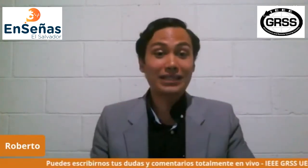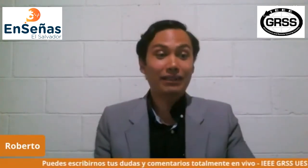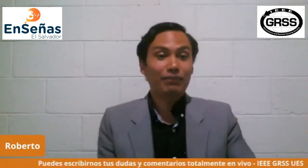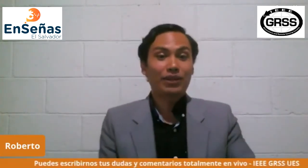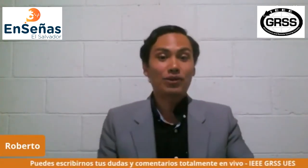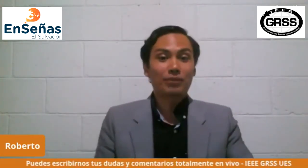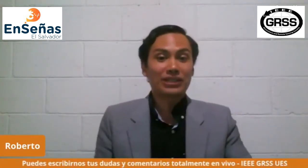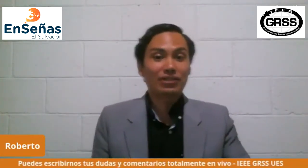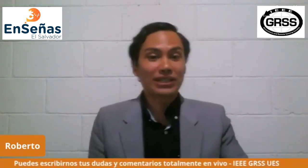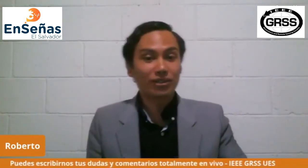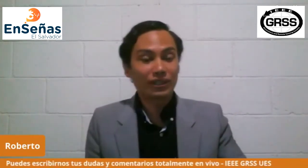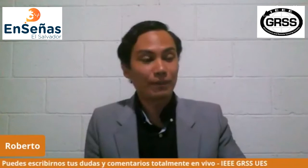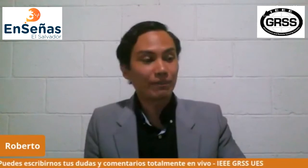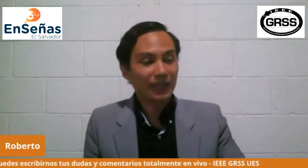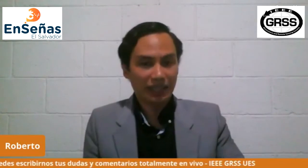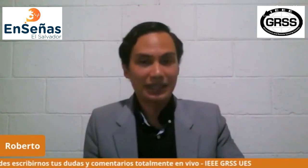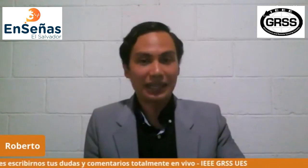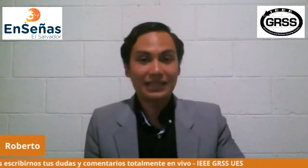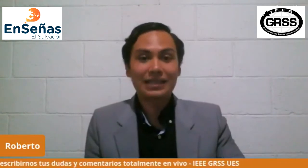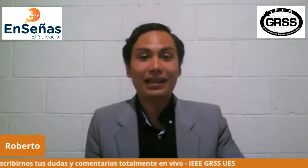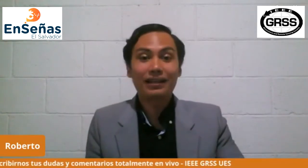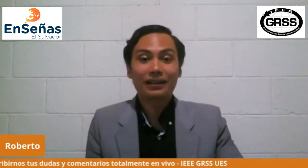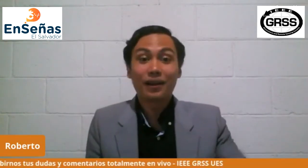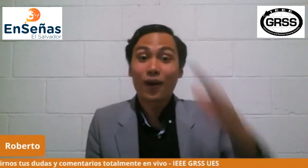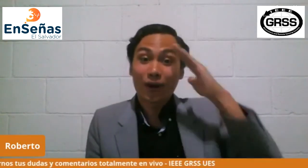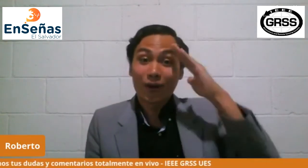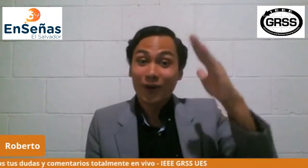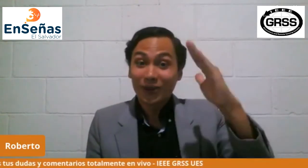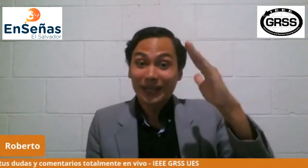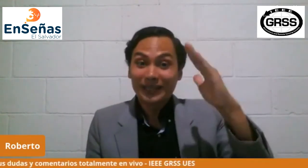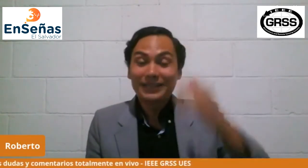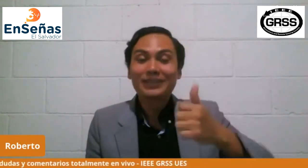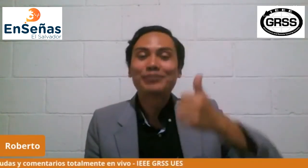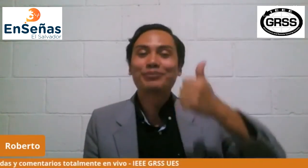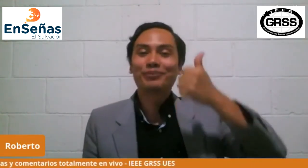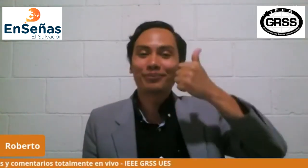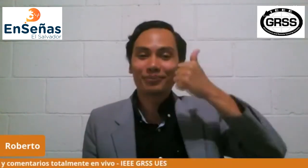Ahora sí, veo a una persona sorda. En la tarde será